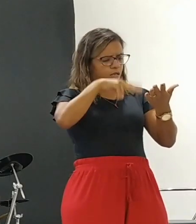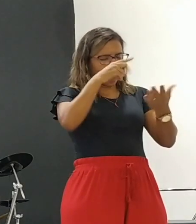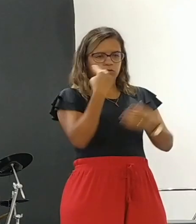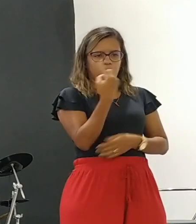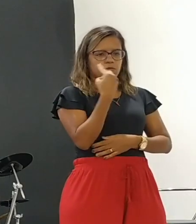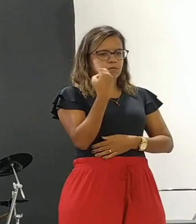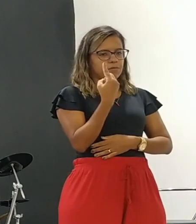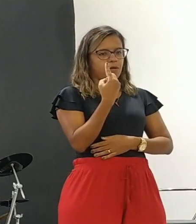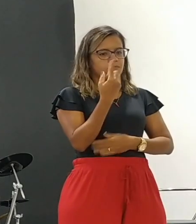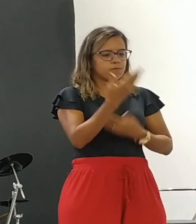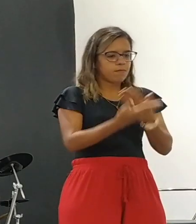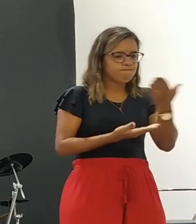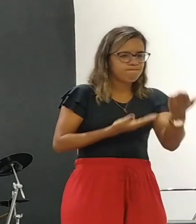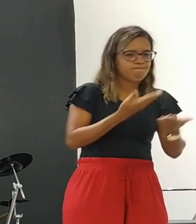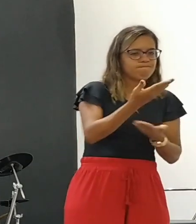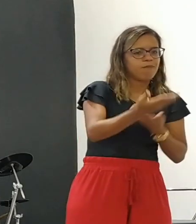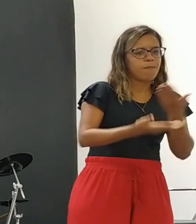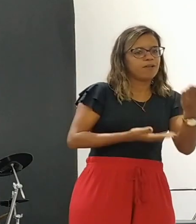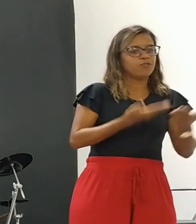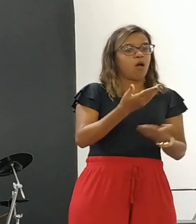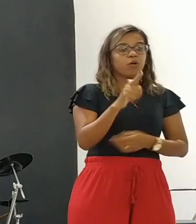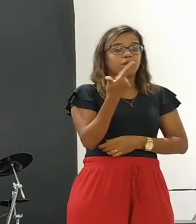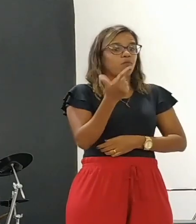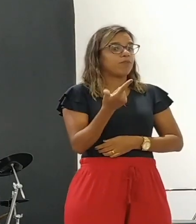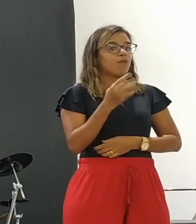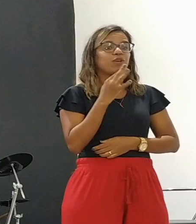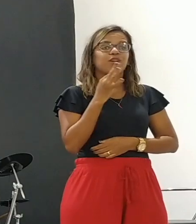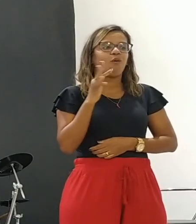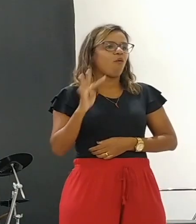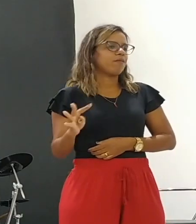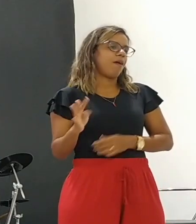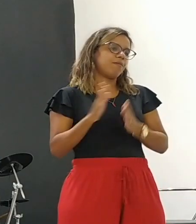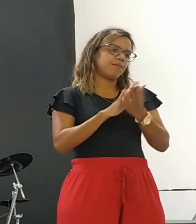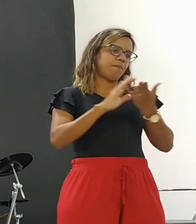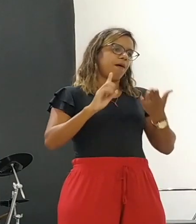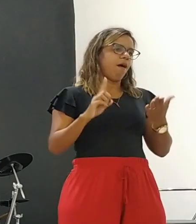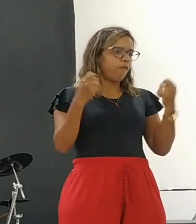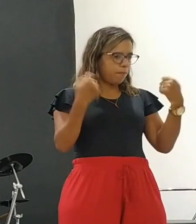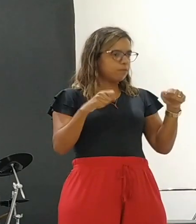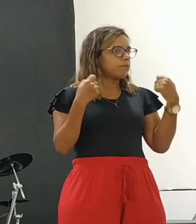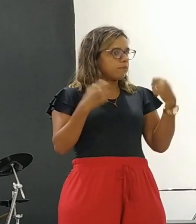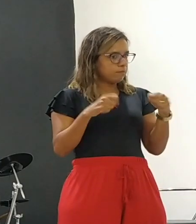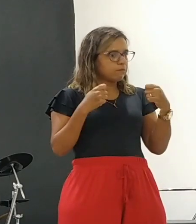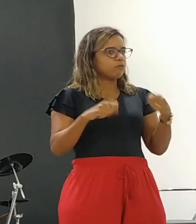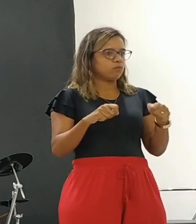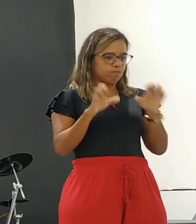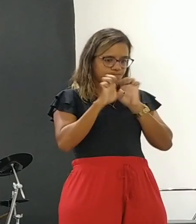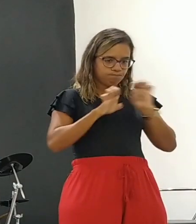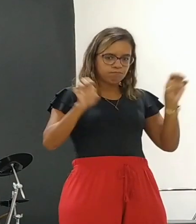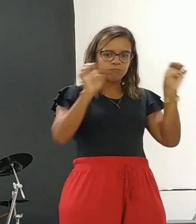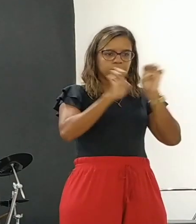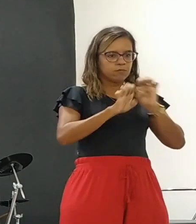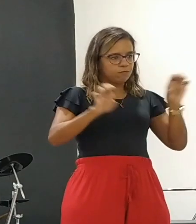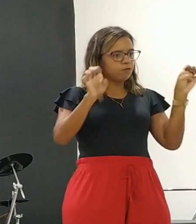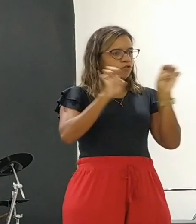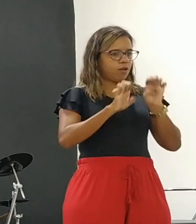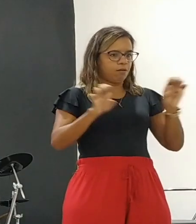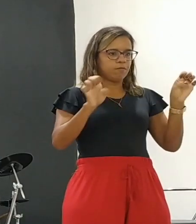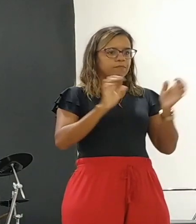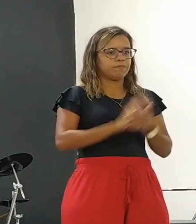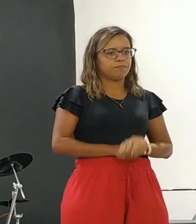reparte. Reparte com aquele que não tem, com aquele que não conhece. Aí ele vai no versículo 5, ele vai dizer,